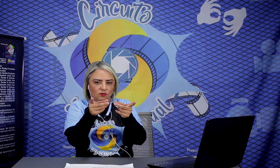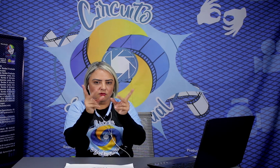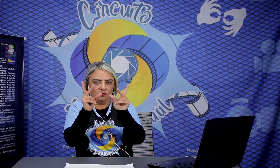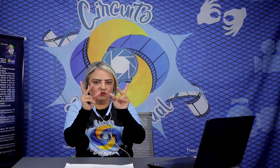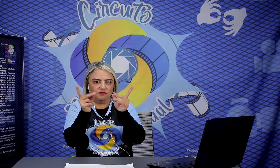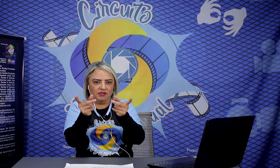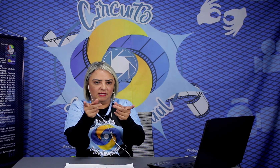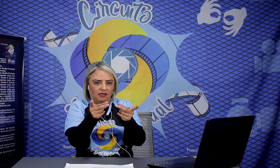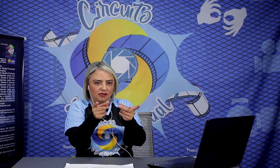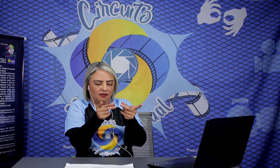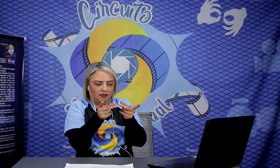de vender.